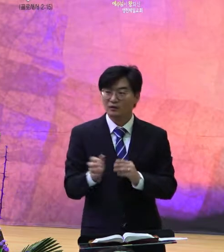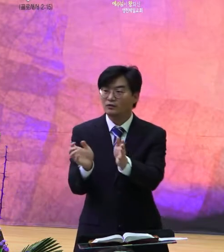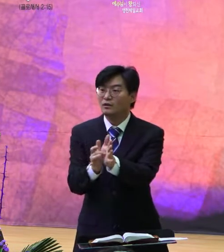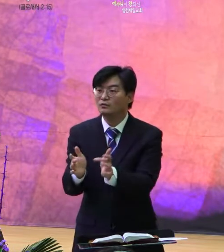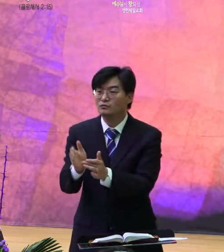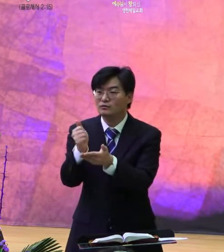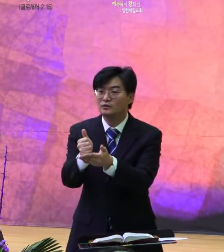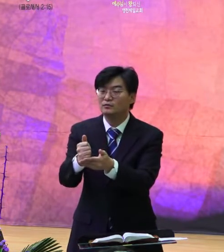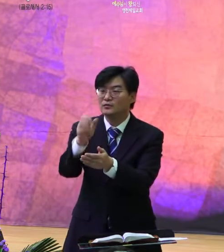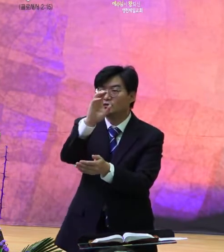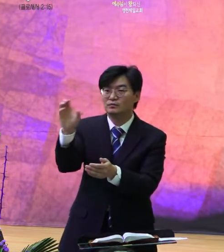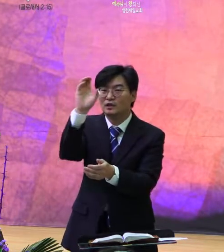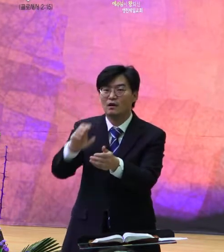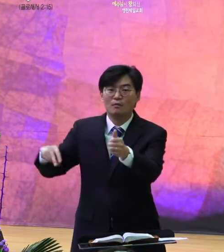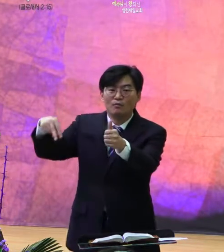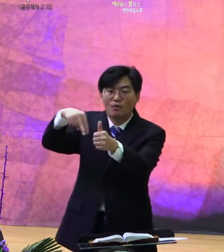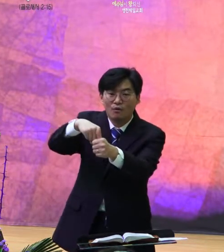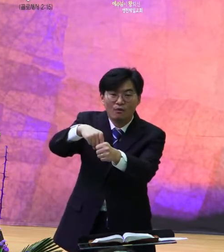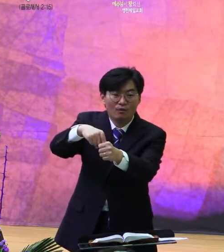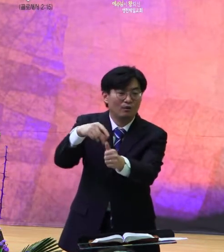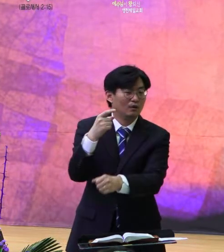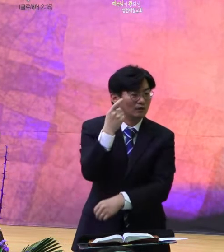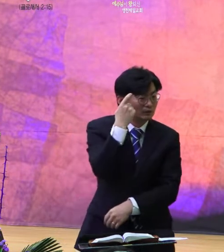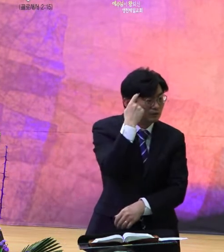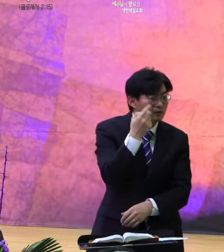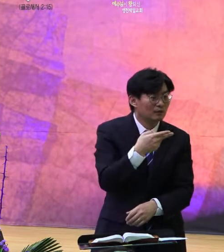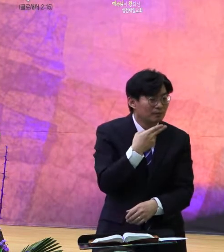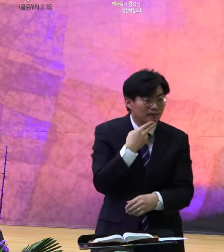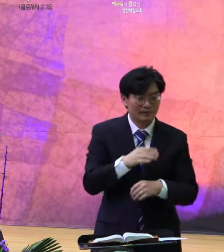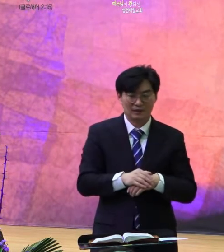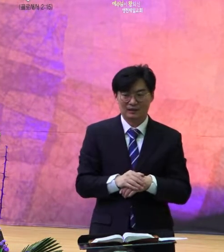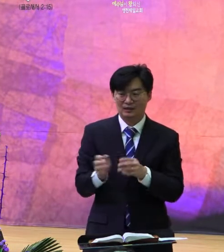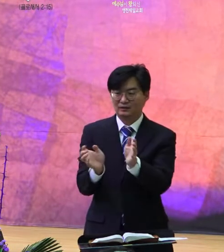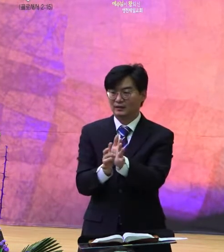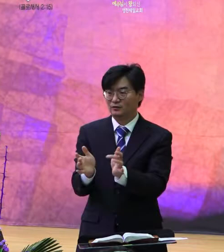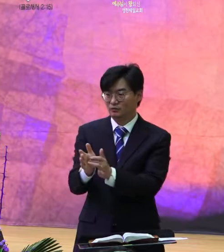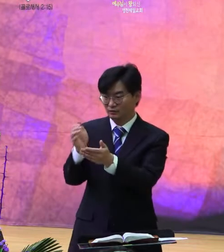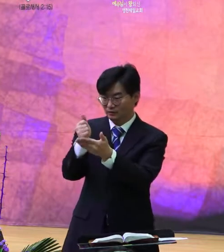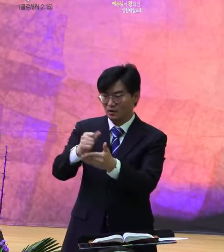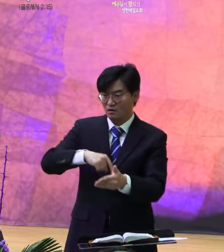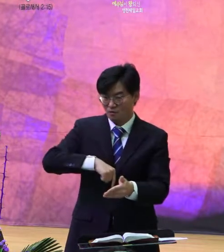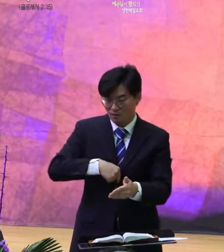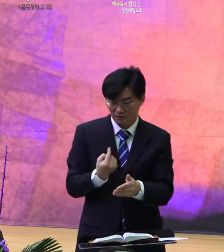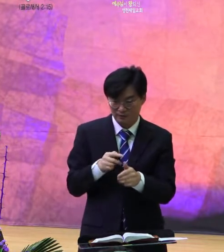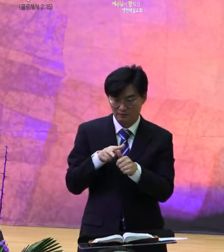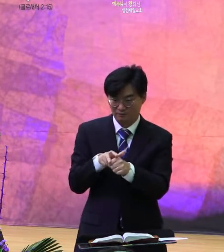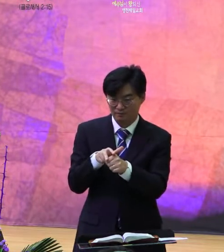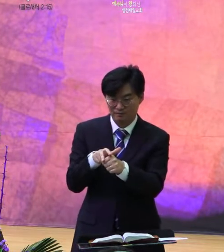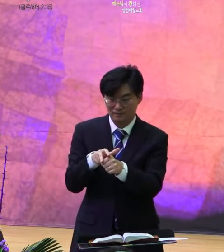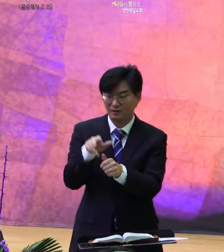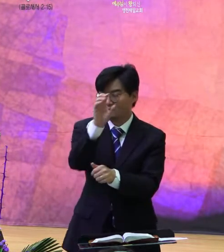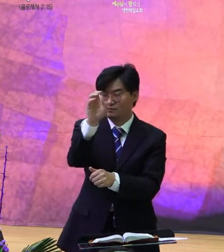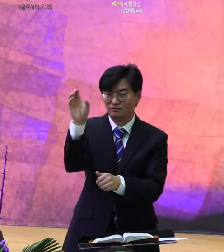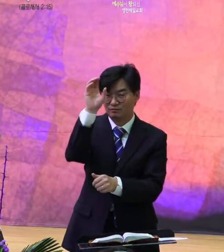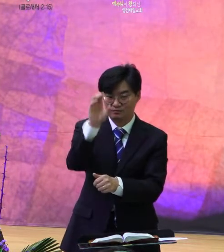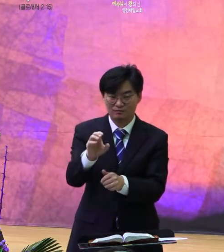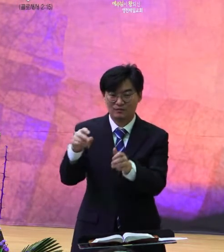모습을 우리는 기억해야 합니다. 여러분의 가슴 속에 그 예수님의 모습을 새겨보기